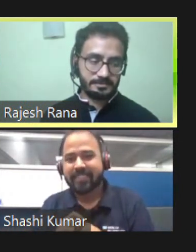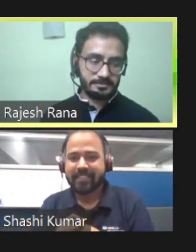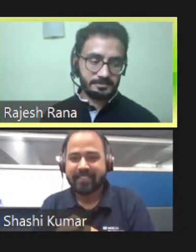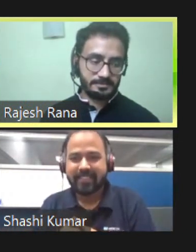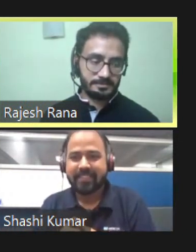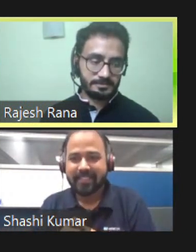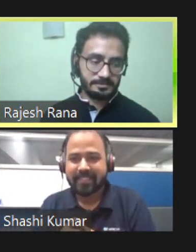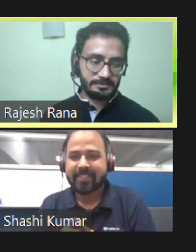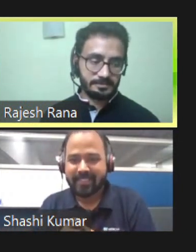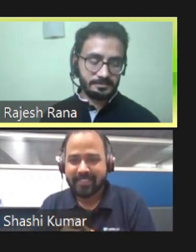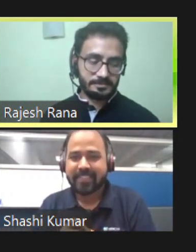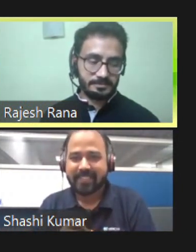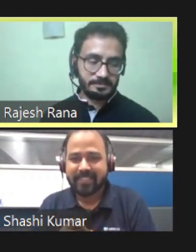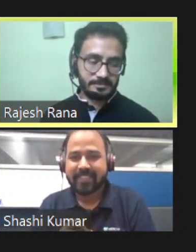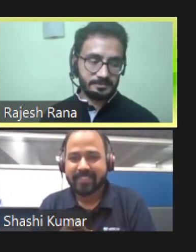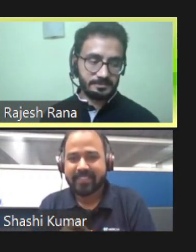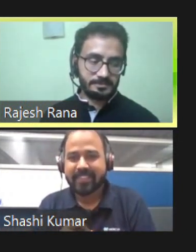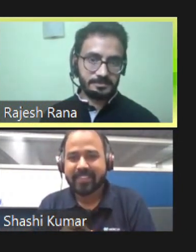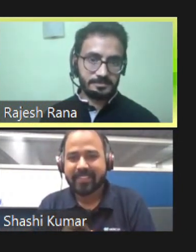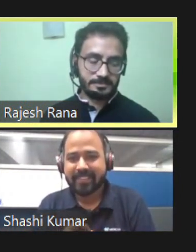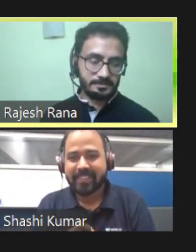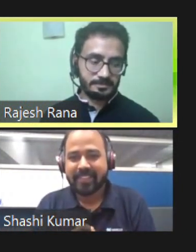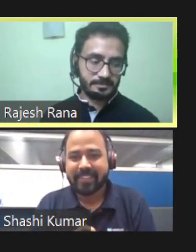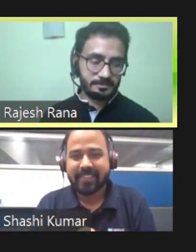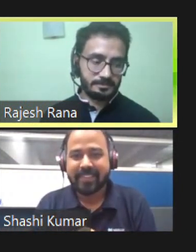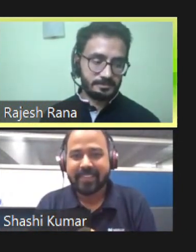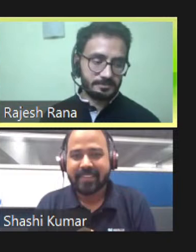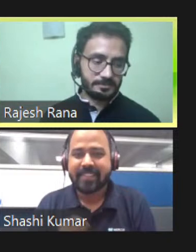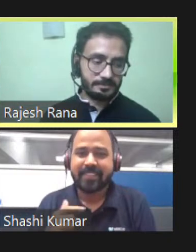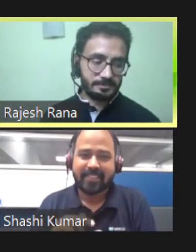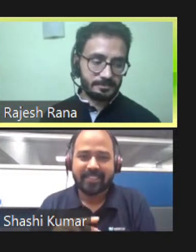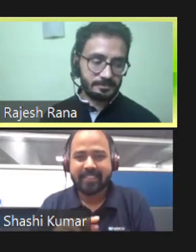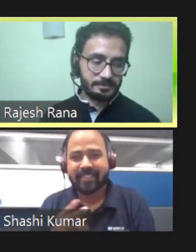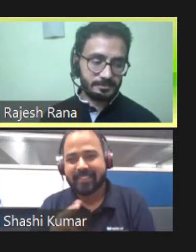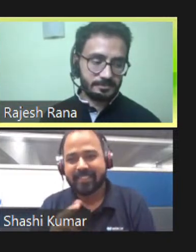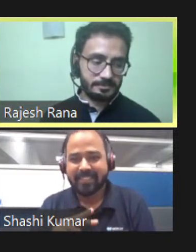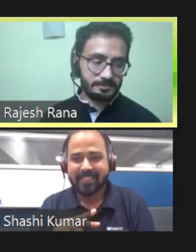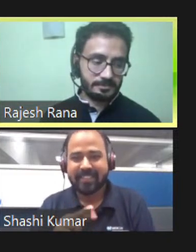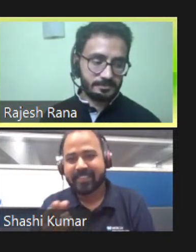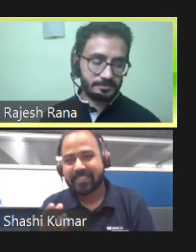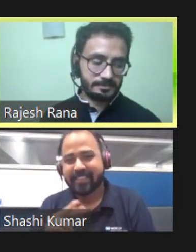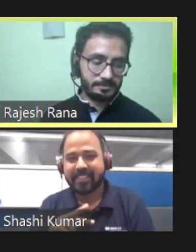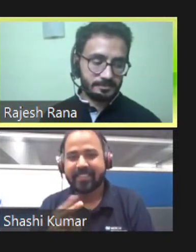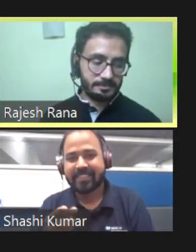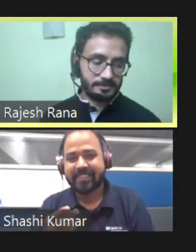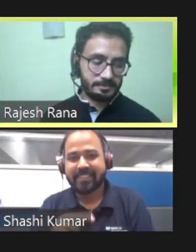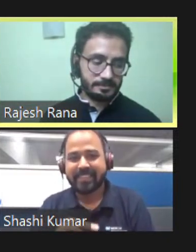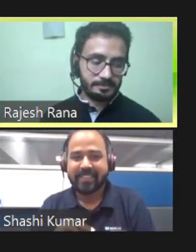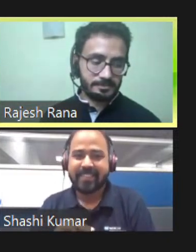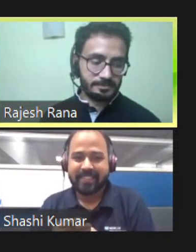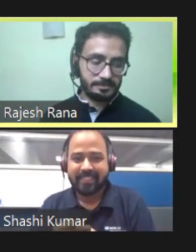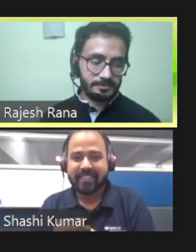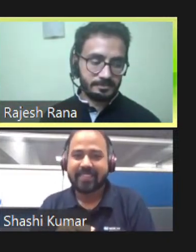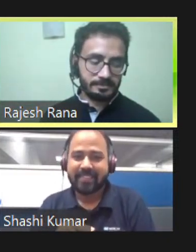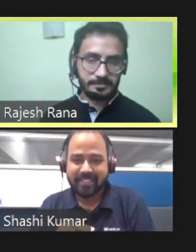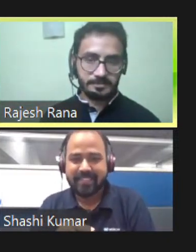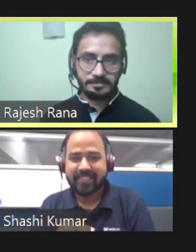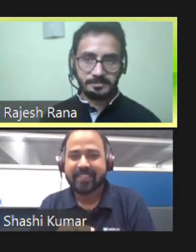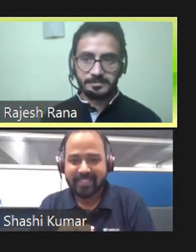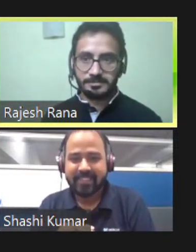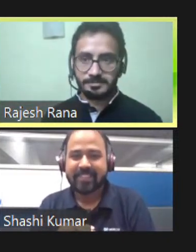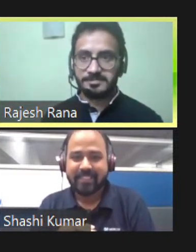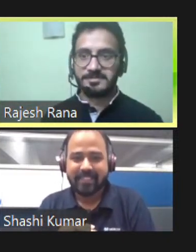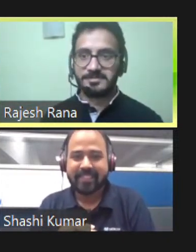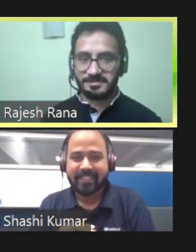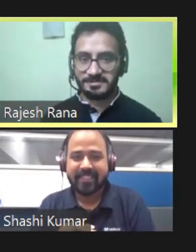तुरिया मैं तुरिया बड़ा ना मैं तो जावे मुड़िया ओ जीवे रहिंदे पन्ने नाल पन्ने जुड़दे मैं रहां तेरे नाल